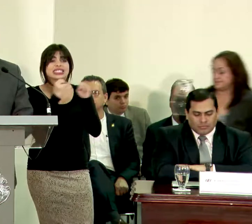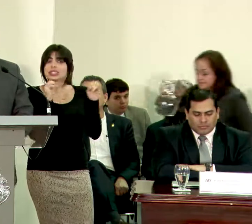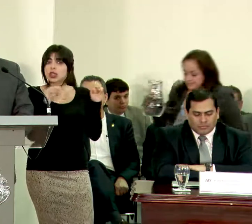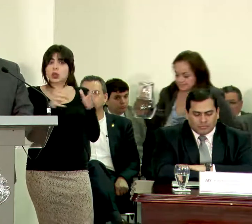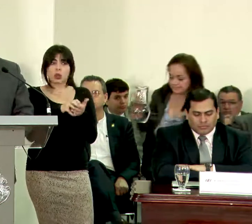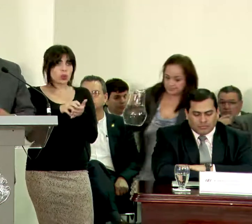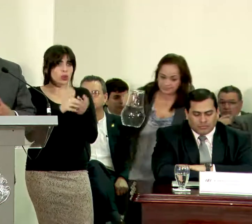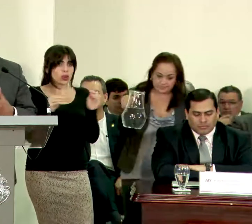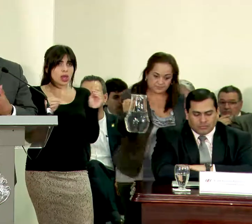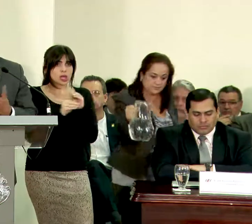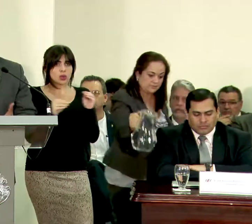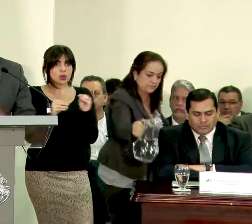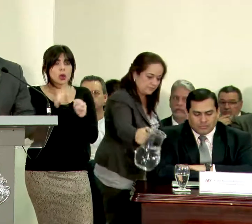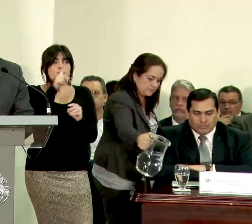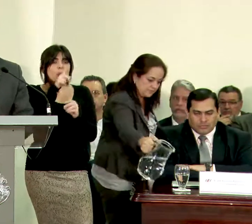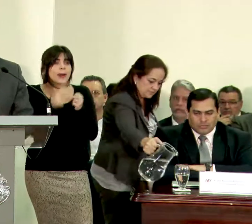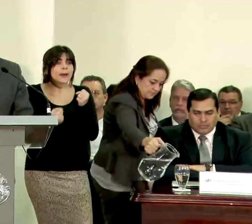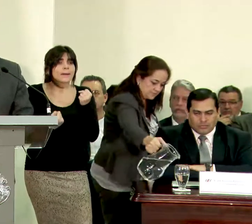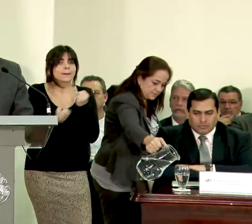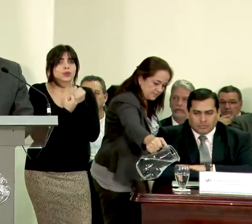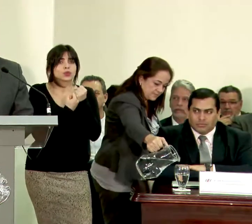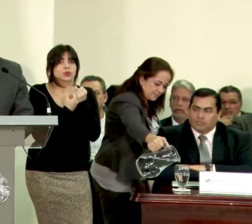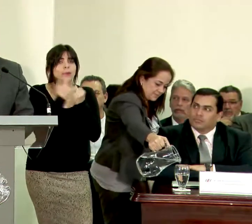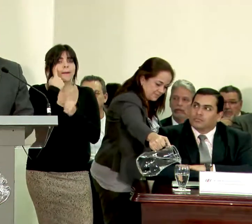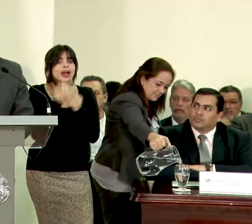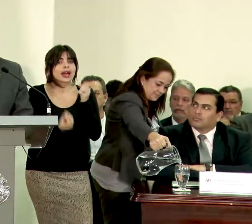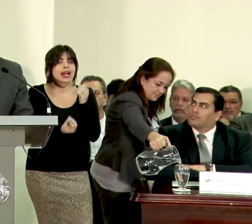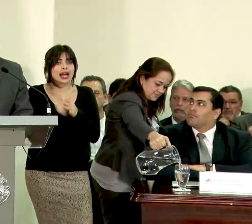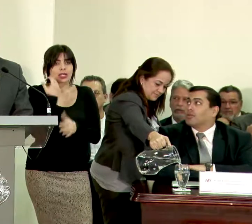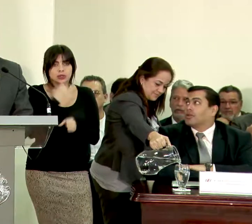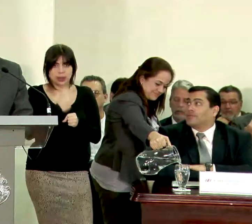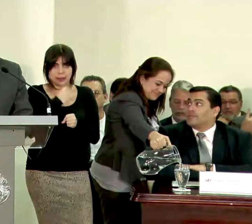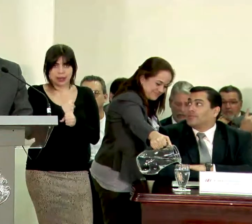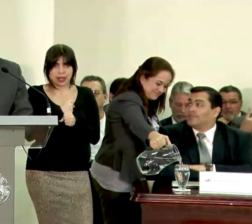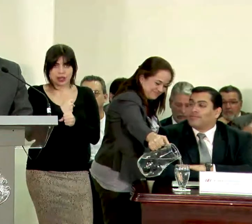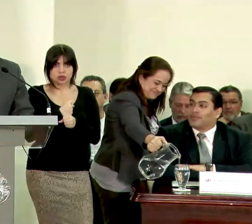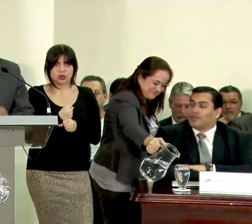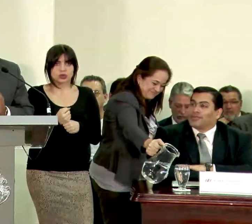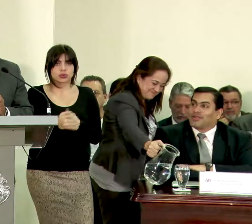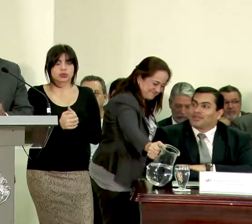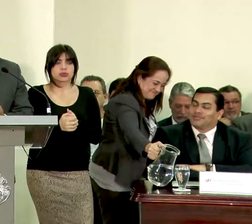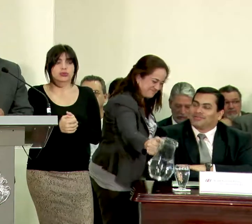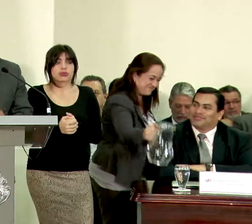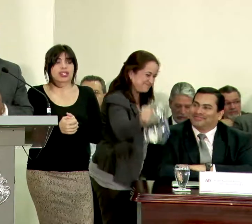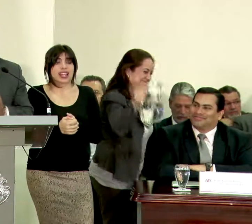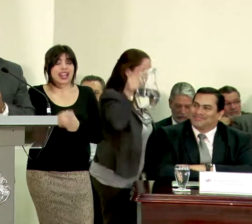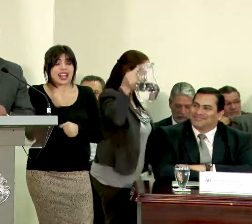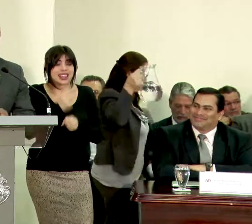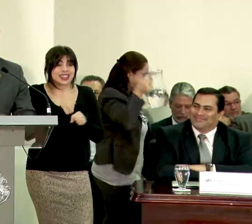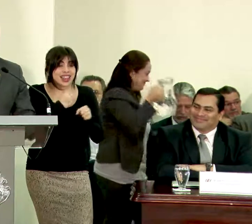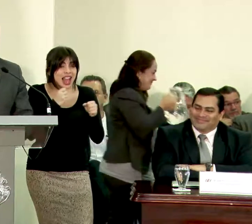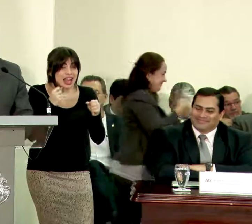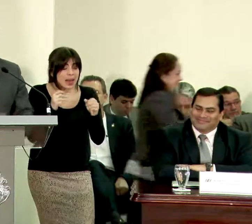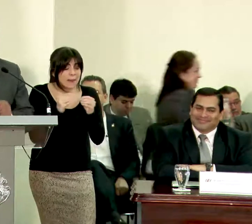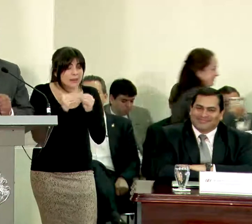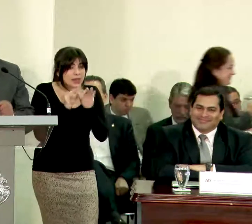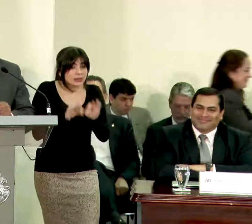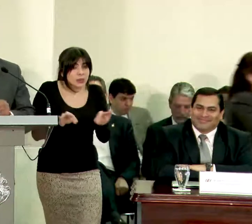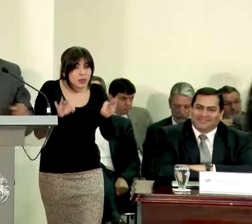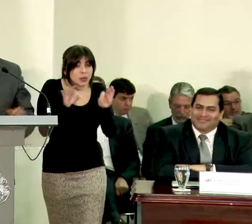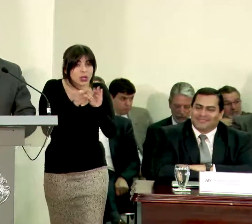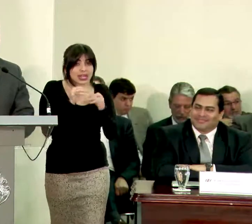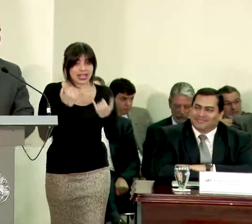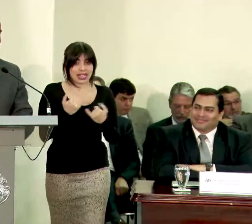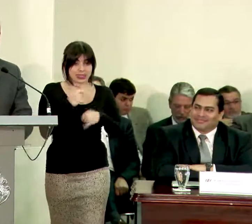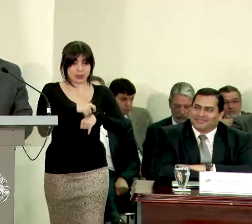duda, un impulso a la creación de empleos. Y la tarea fundamental en